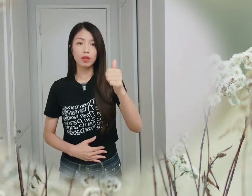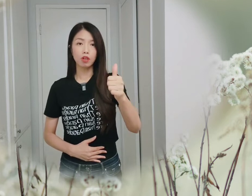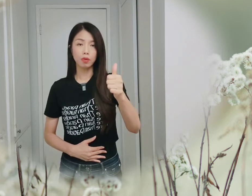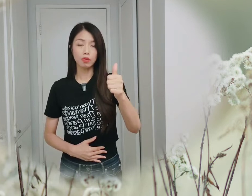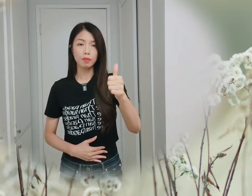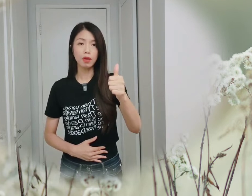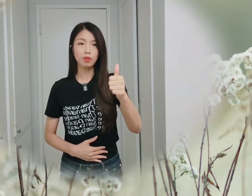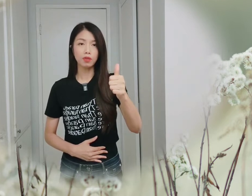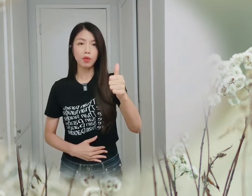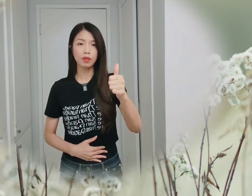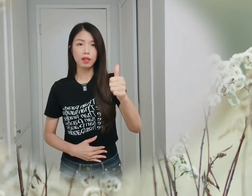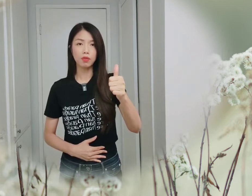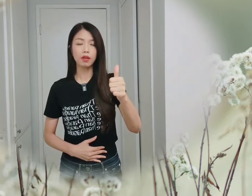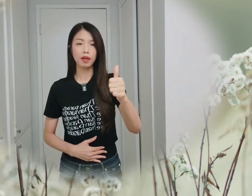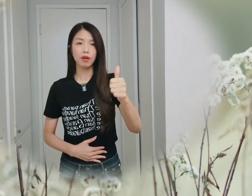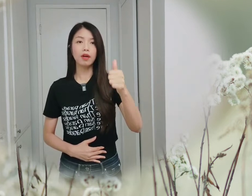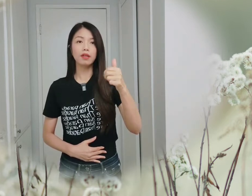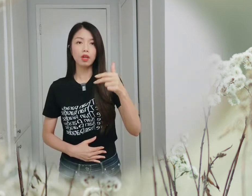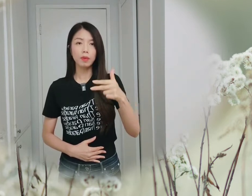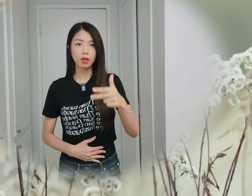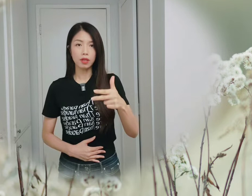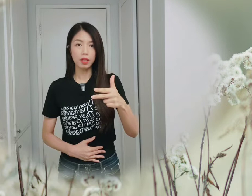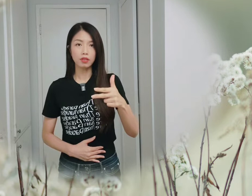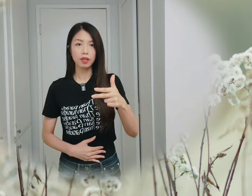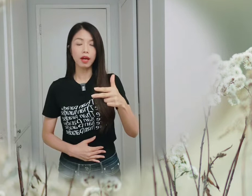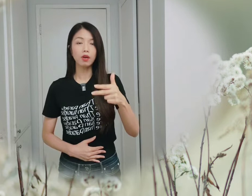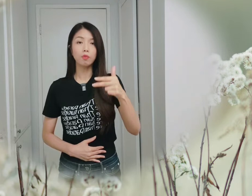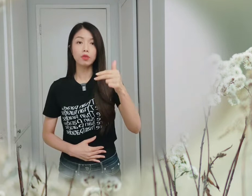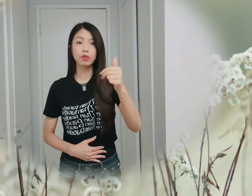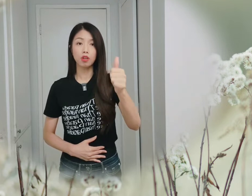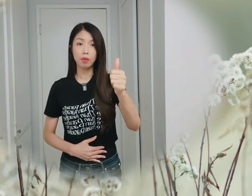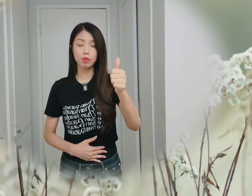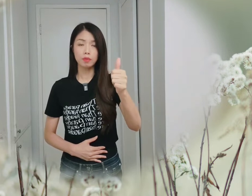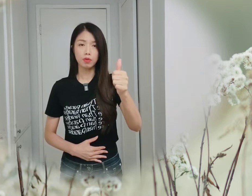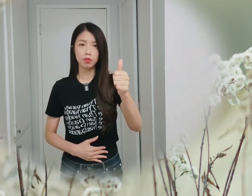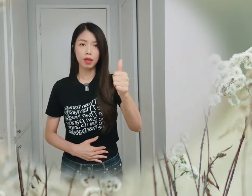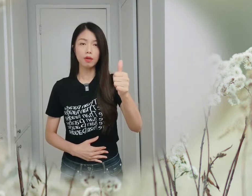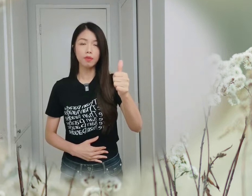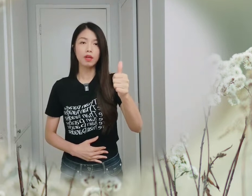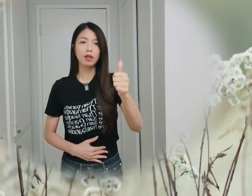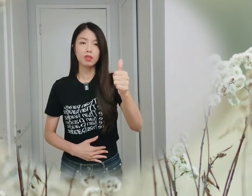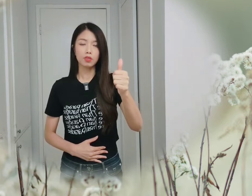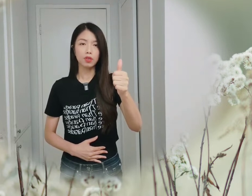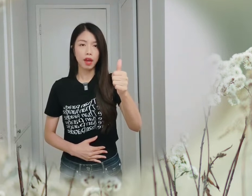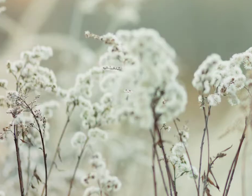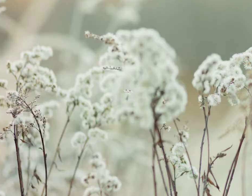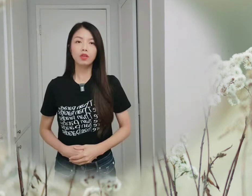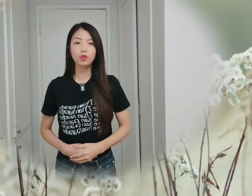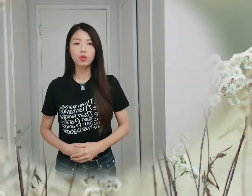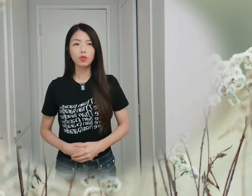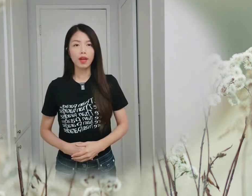검지하고 중지를 접어주시면 주라고 하는 뜻의 수어가 돼요. 처음에 이렇게 시작하셨다가 검지, 중지를 접어주시면 주예요.